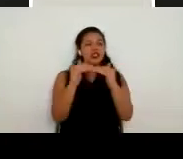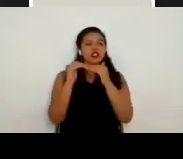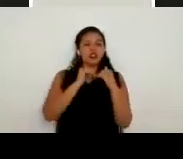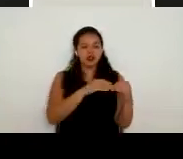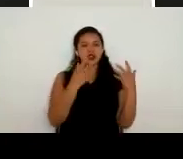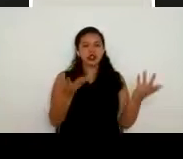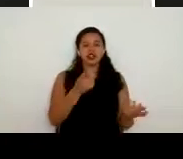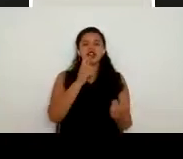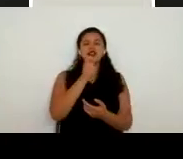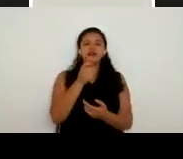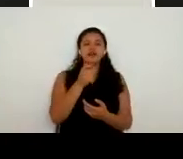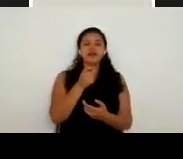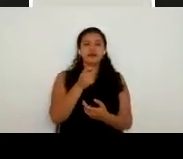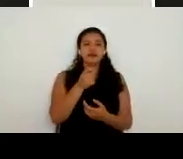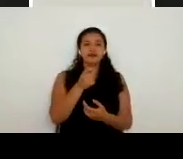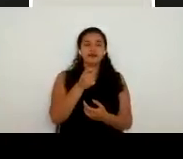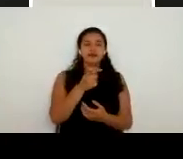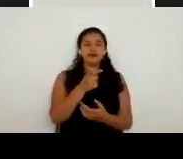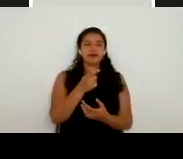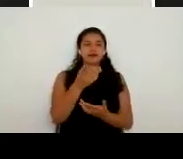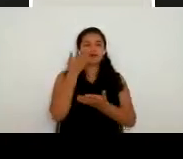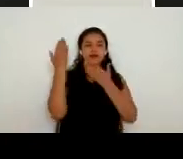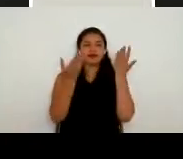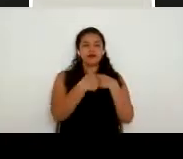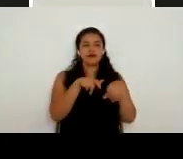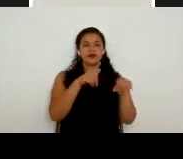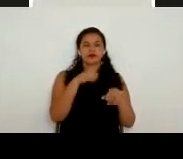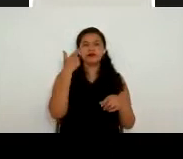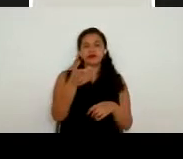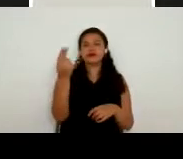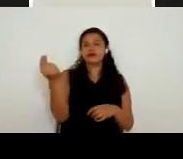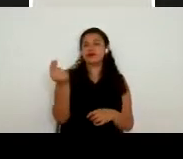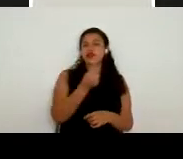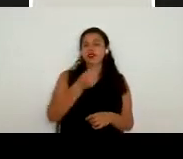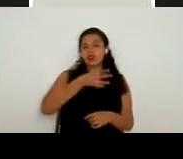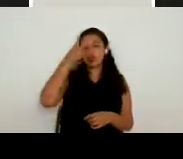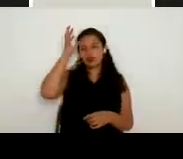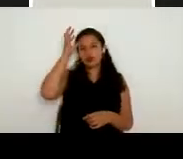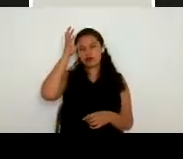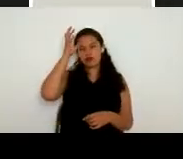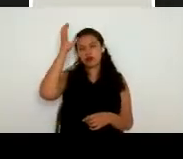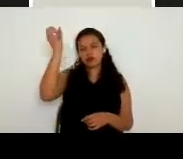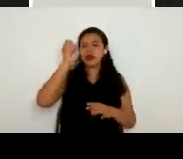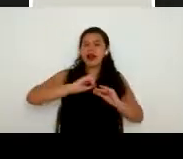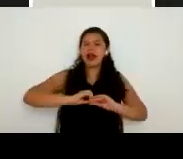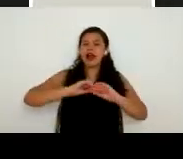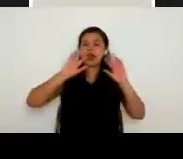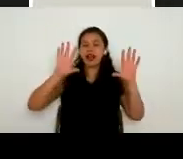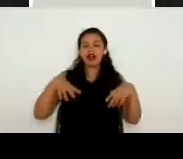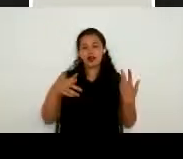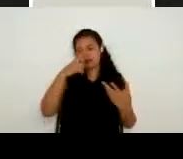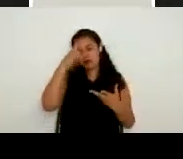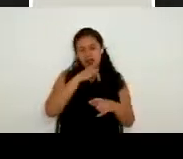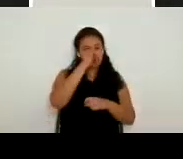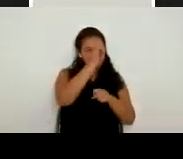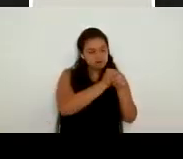socioeconómico requiere tener una definición clara como un método de indagación como